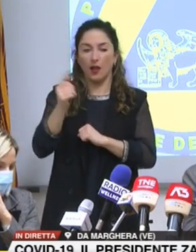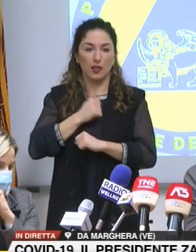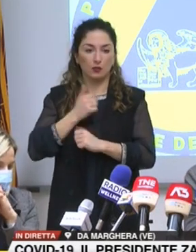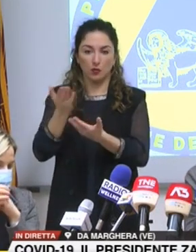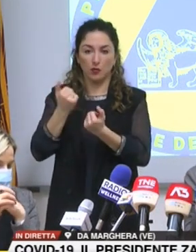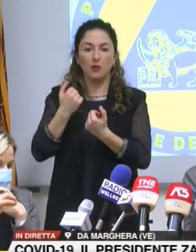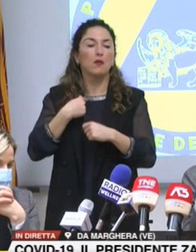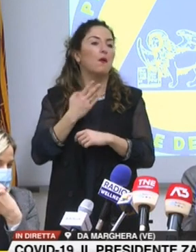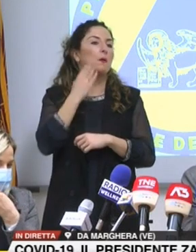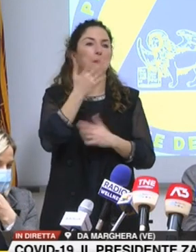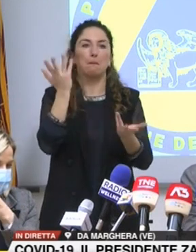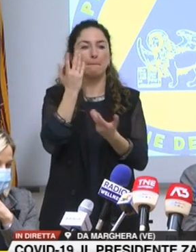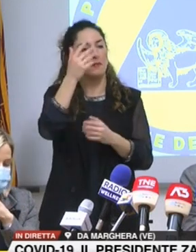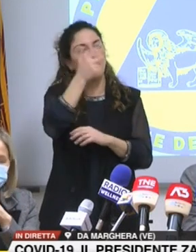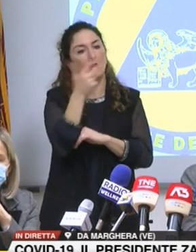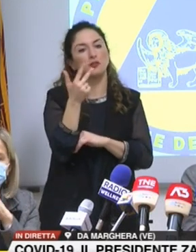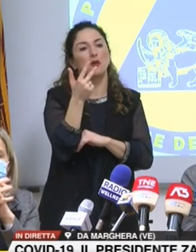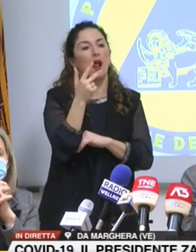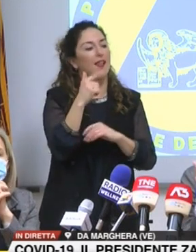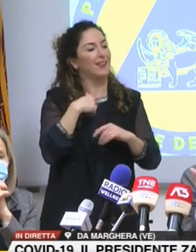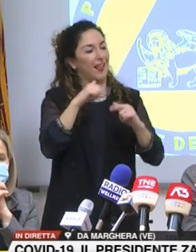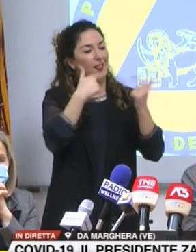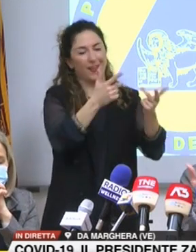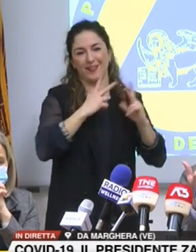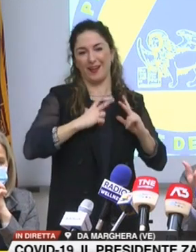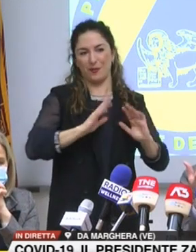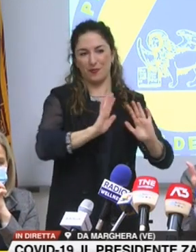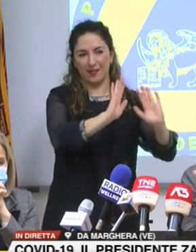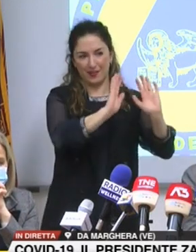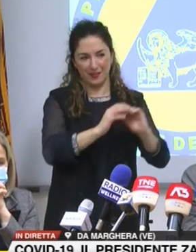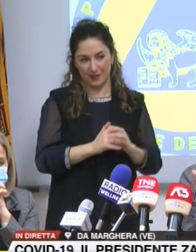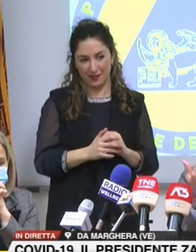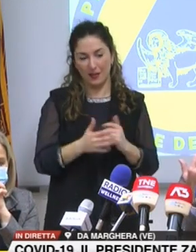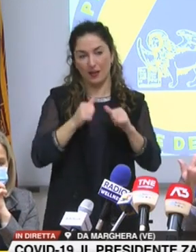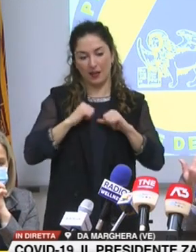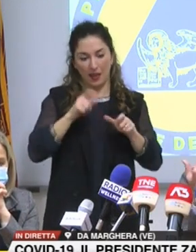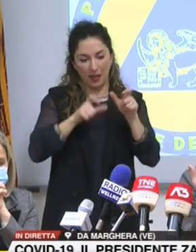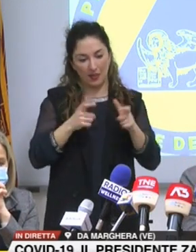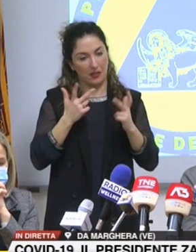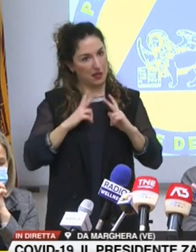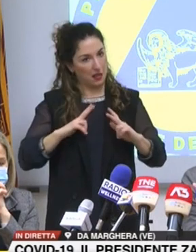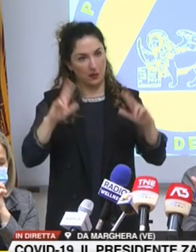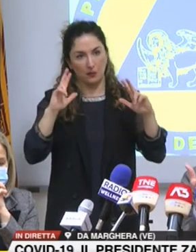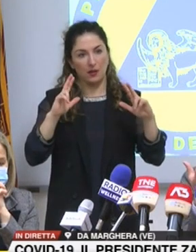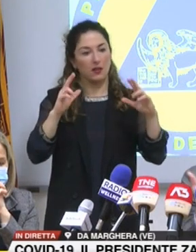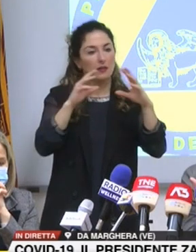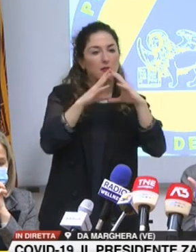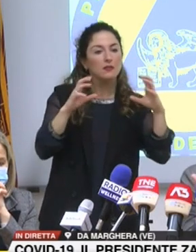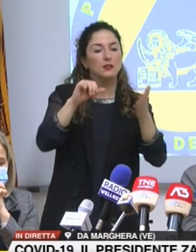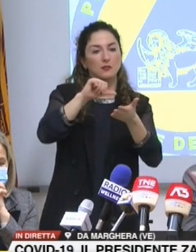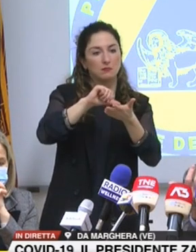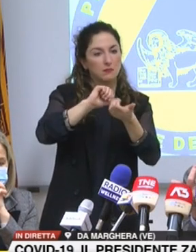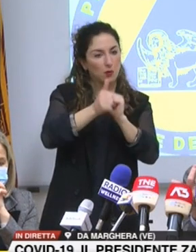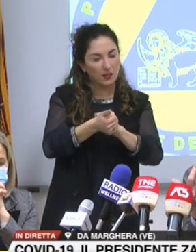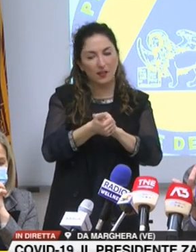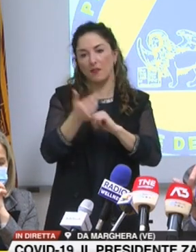Vai al ristorante, diamo la tranquillità al ristoratore, agli avventori, agli impianti sportivi, il turismo, gli alberghi,